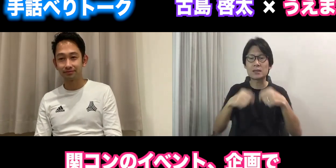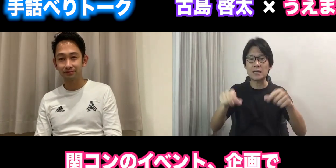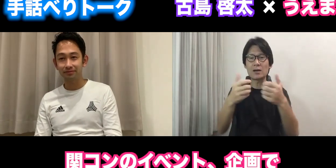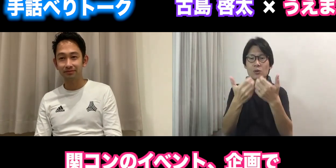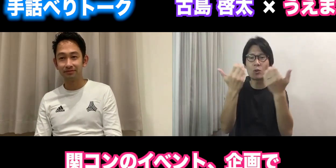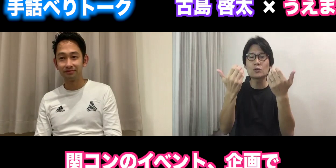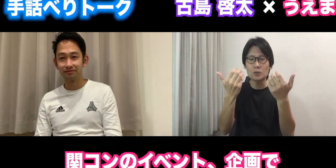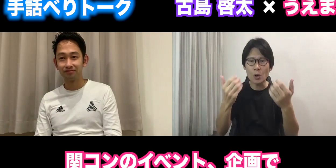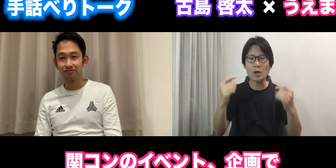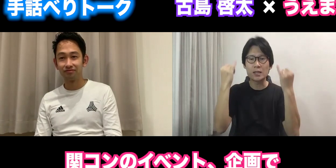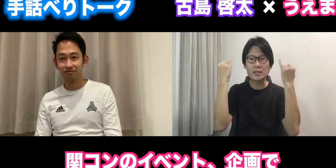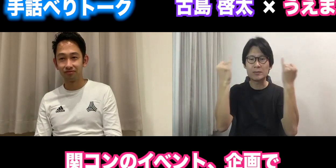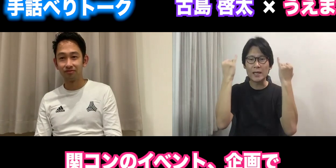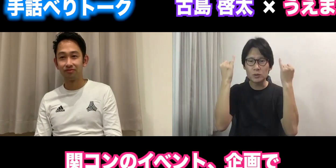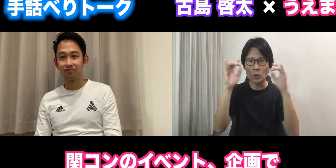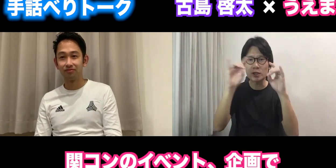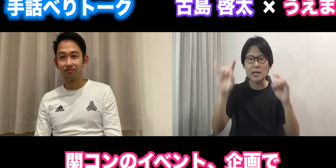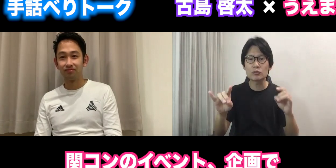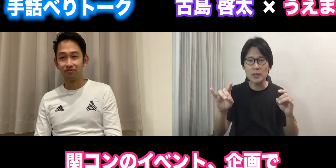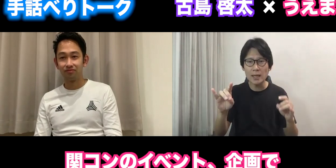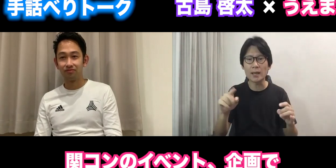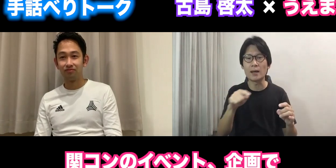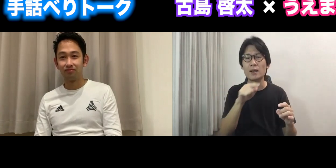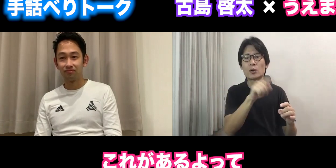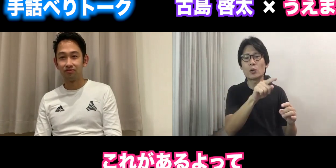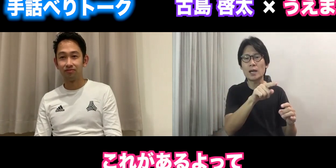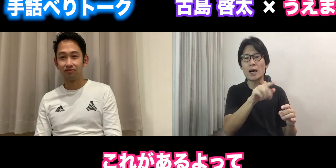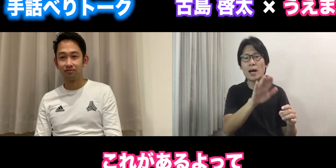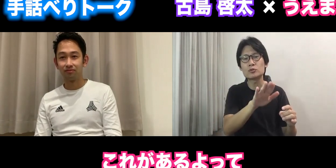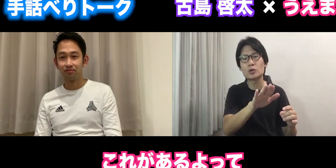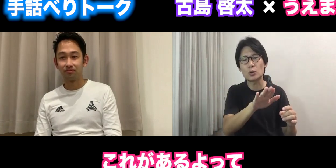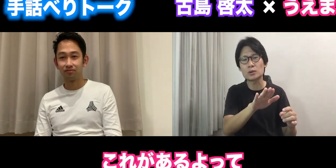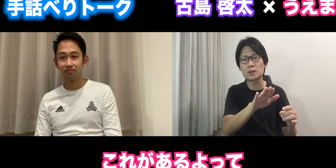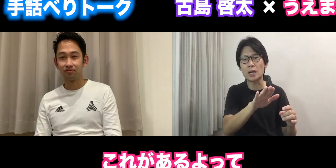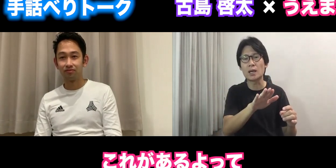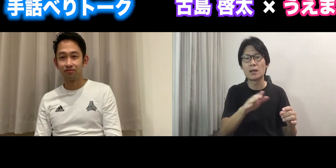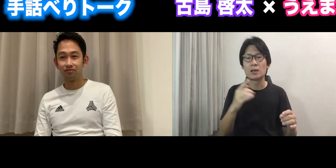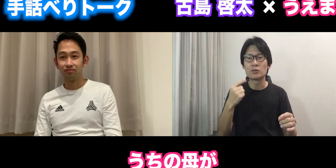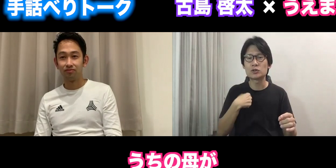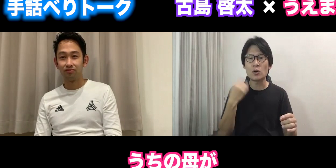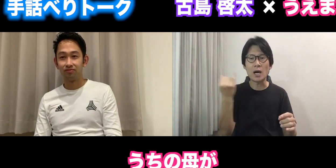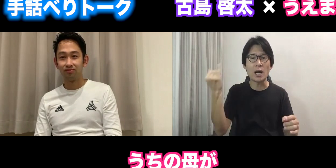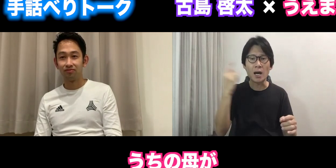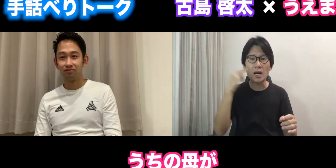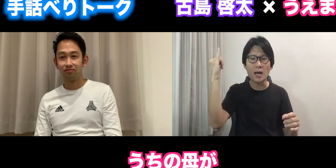カンクンのイベント企画理恵これがあるよって一応母カラー